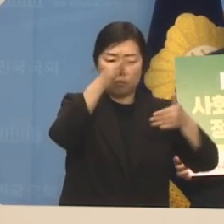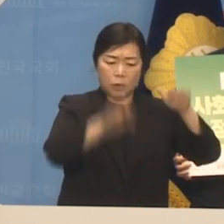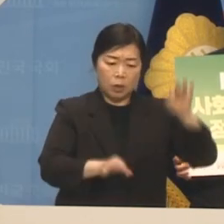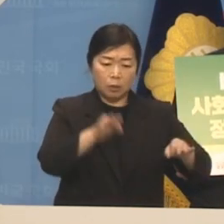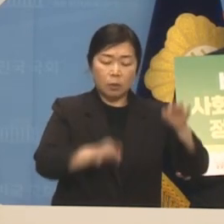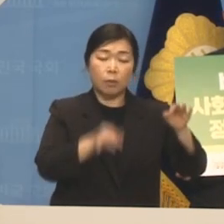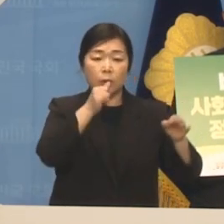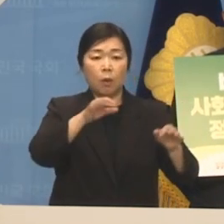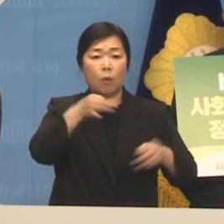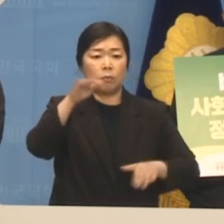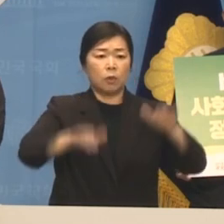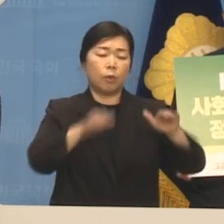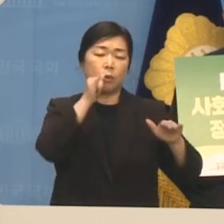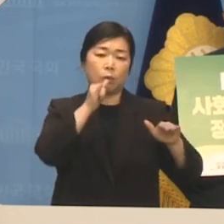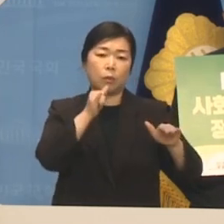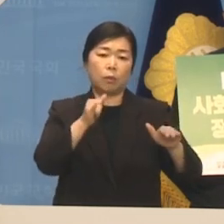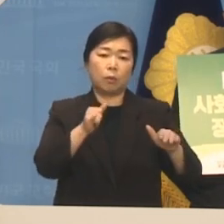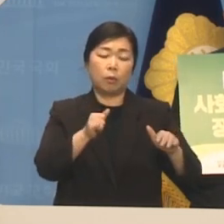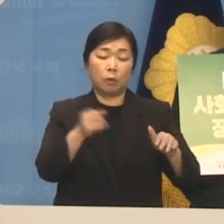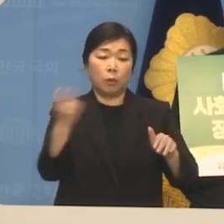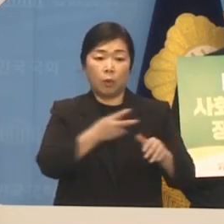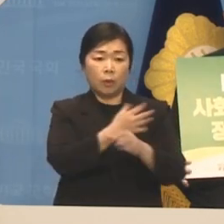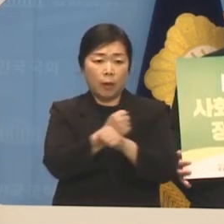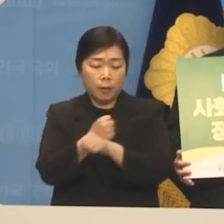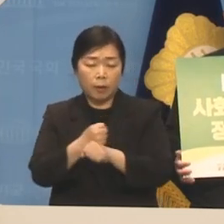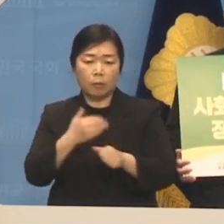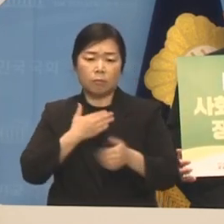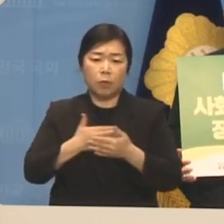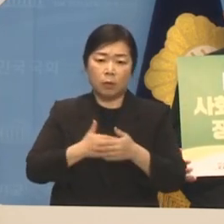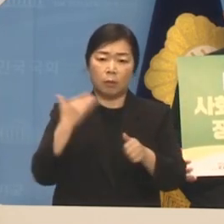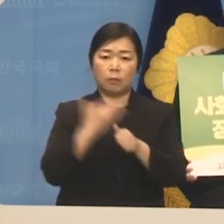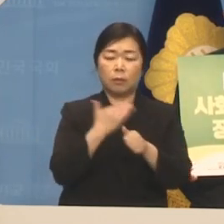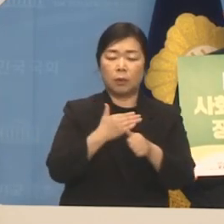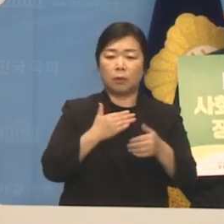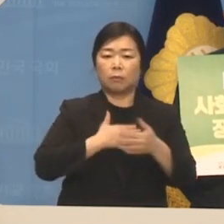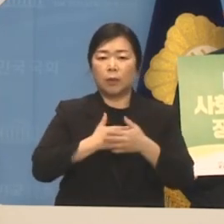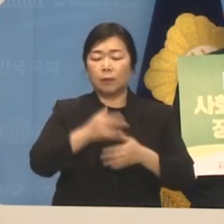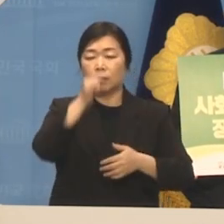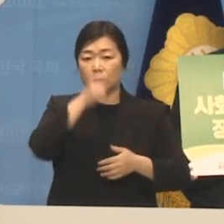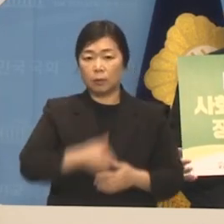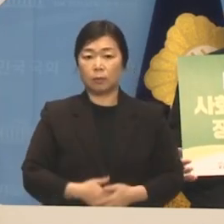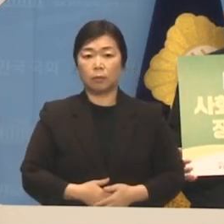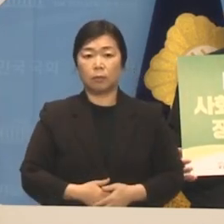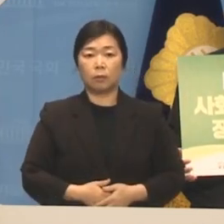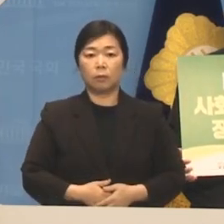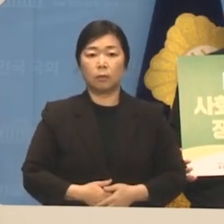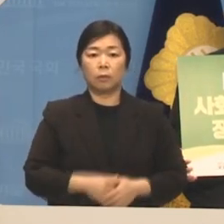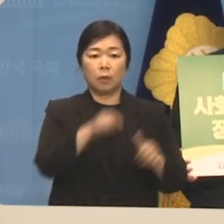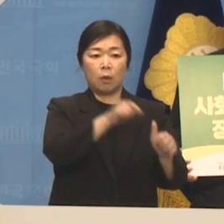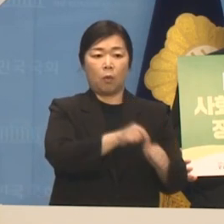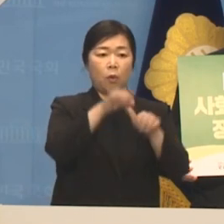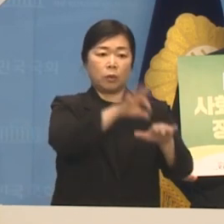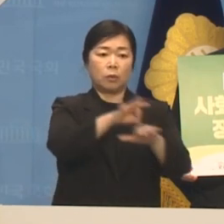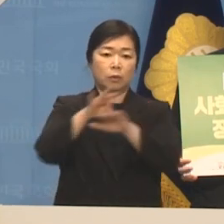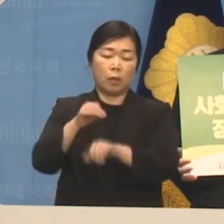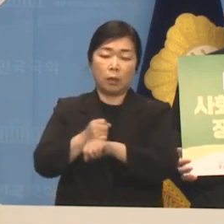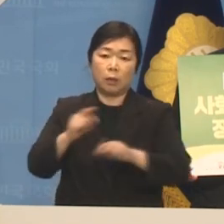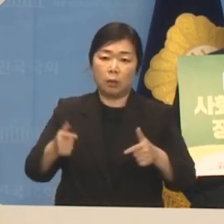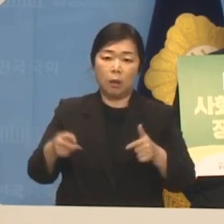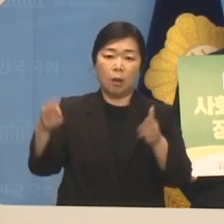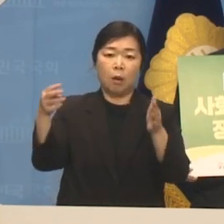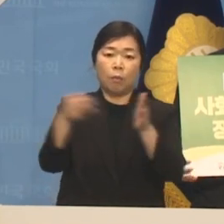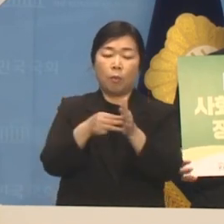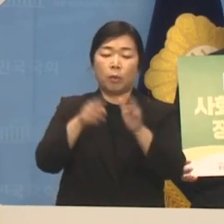고용 불안에 내몰린 채 일하고 있습니다. 고용 승계를 명시하지 않은 법과 지침으로 위탁법인이 바뀔